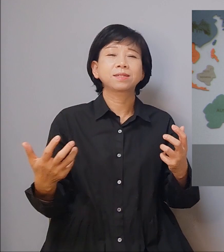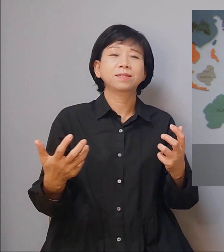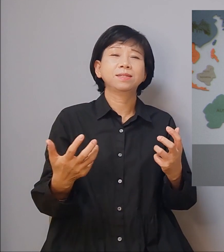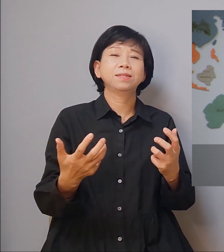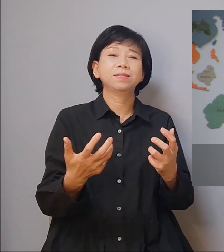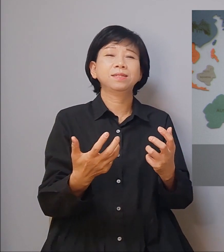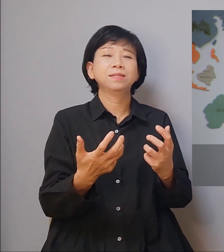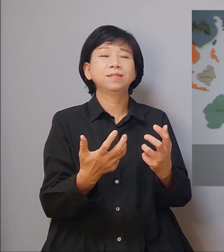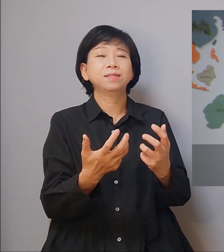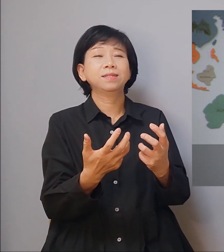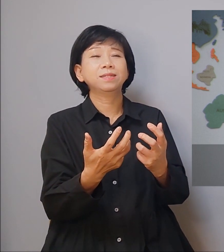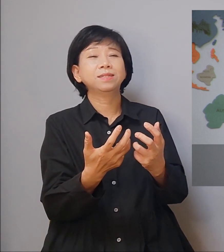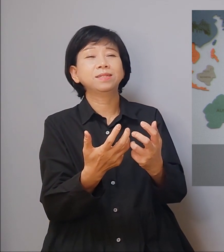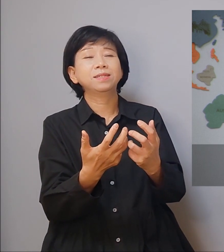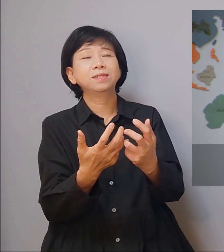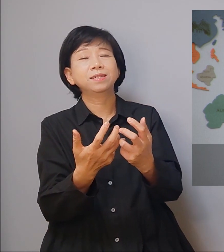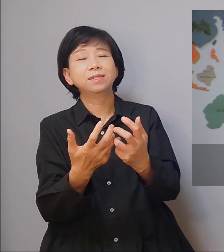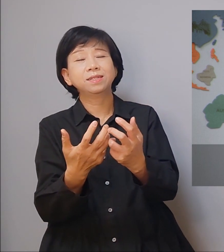가득